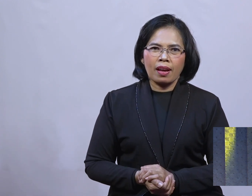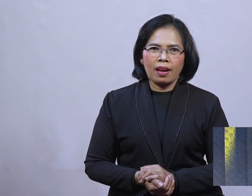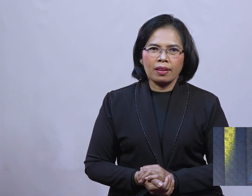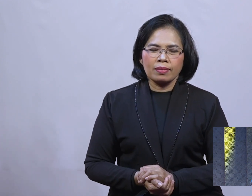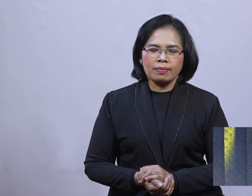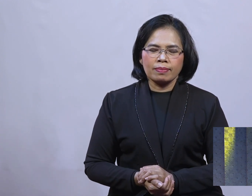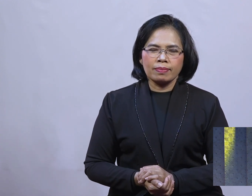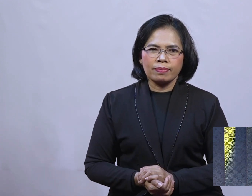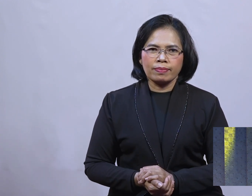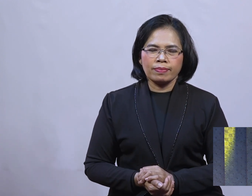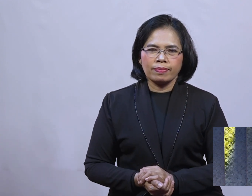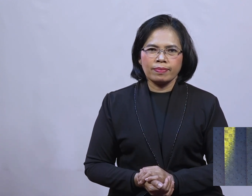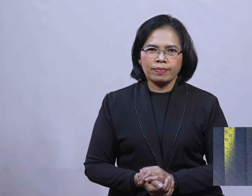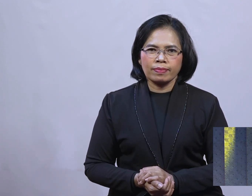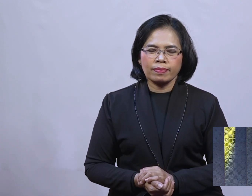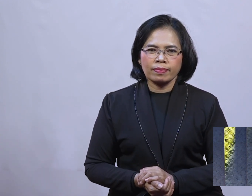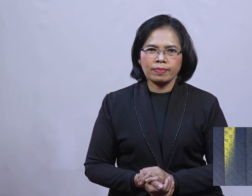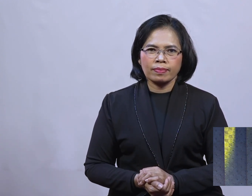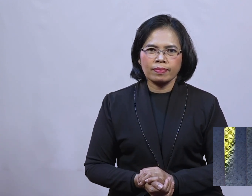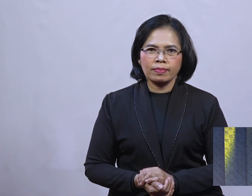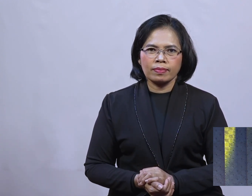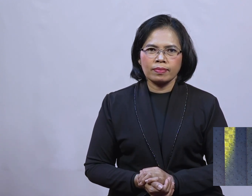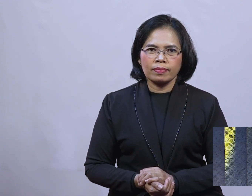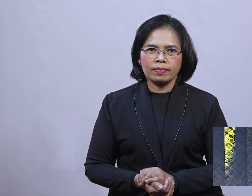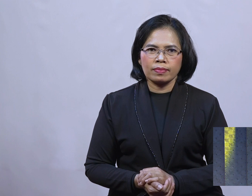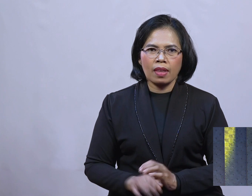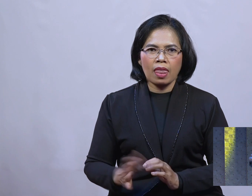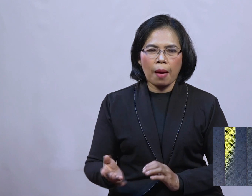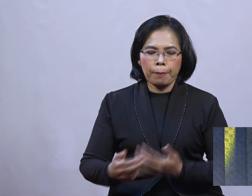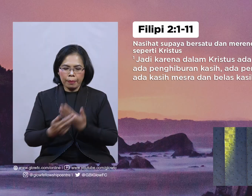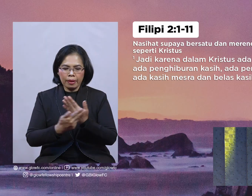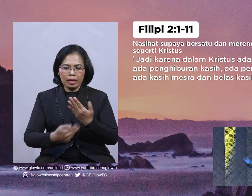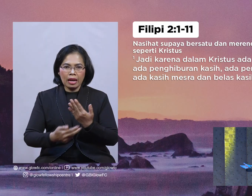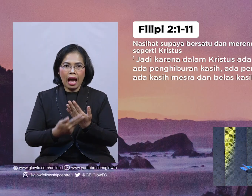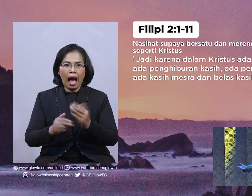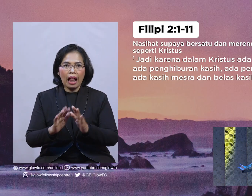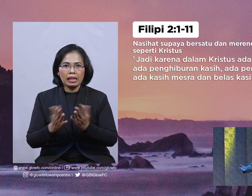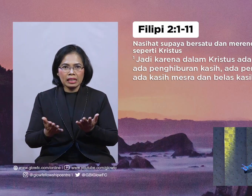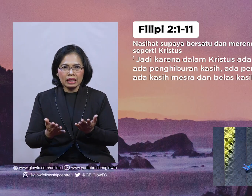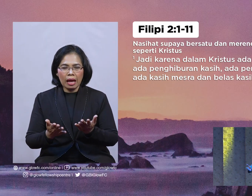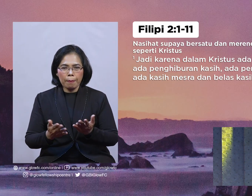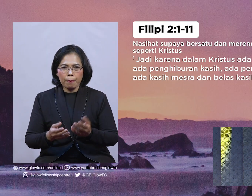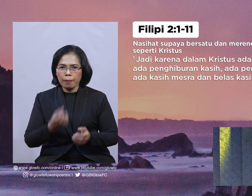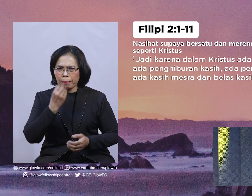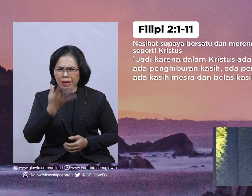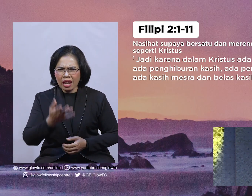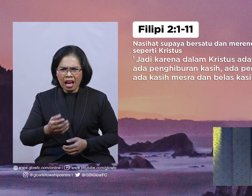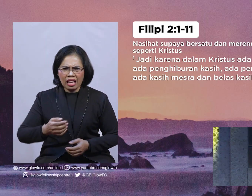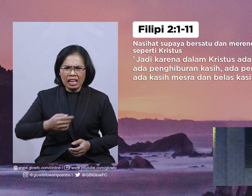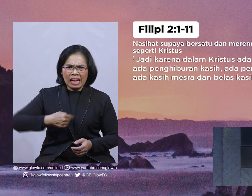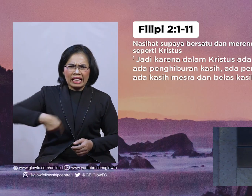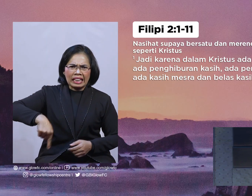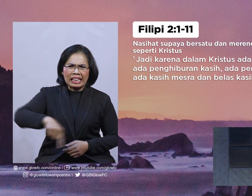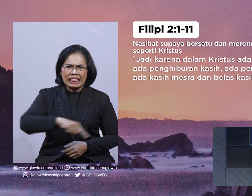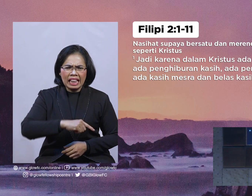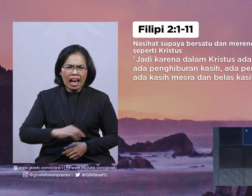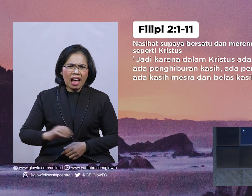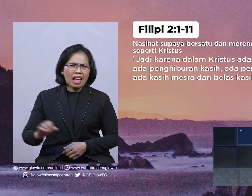ada yang pengajarnya begini Ya udah kita memang ajarkan kita enggak semua harus ragam